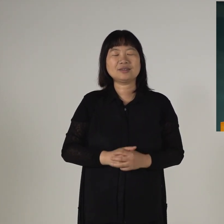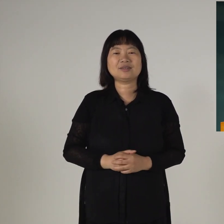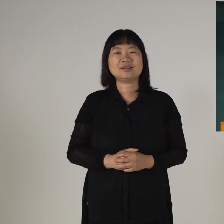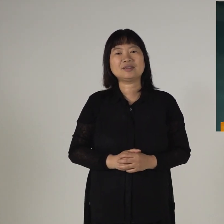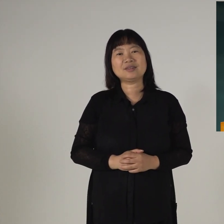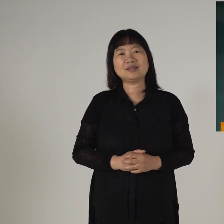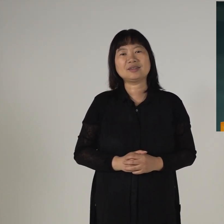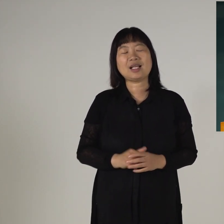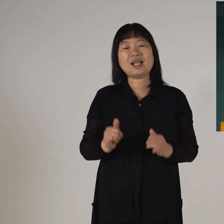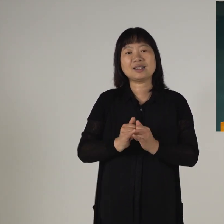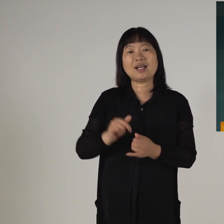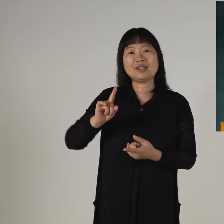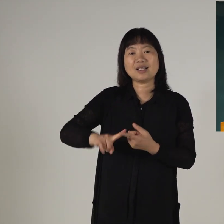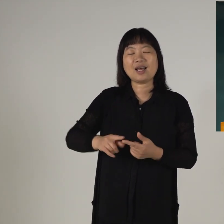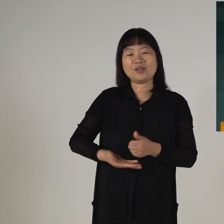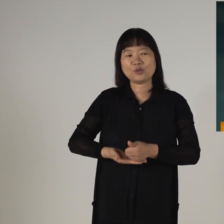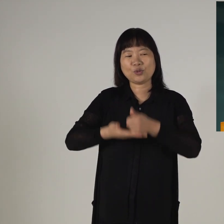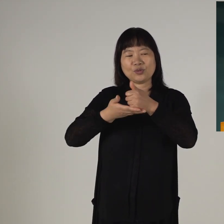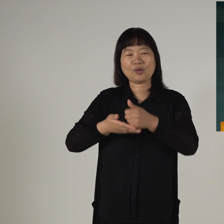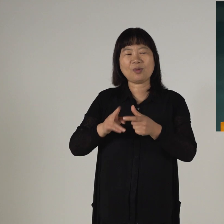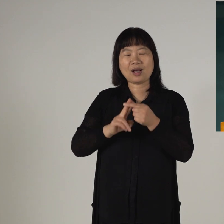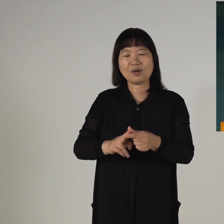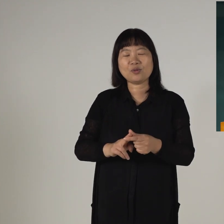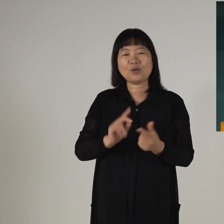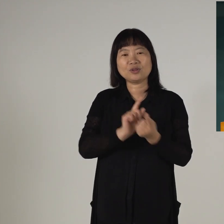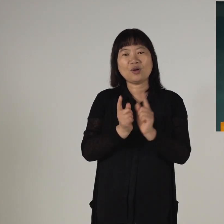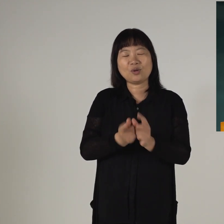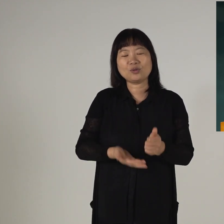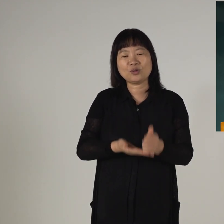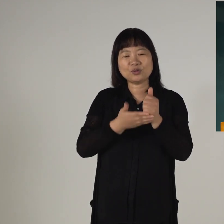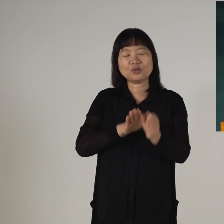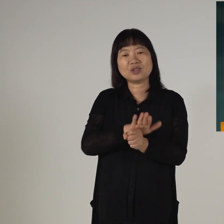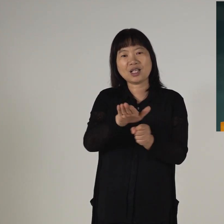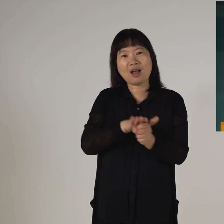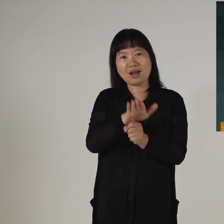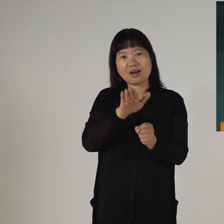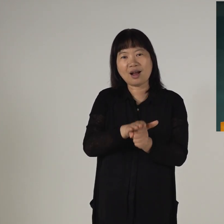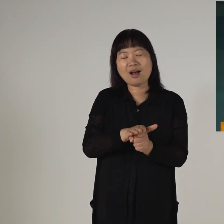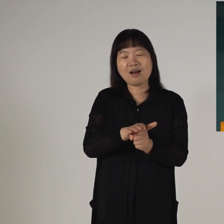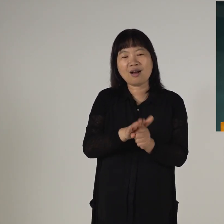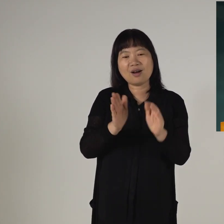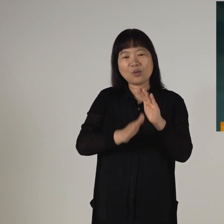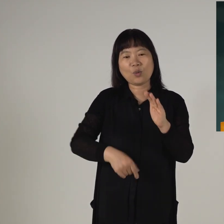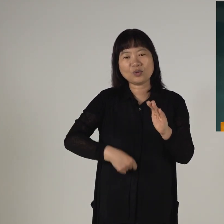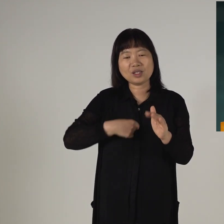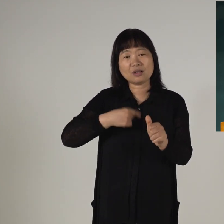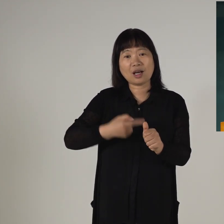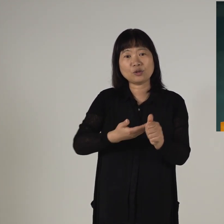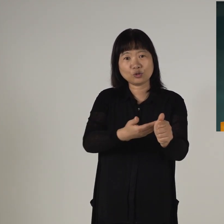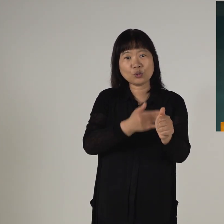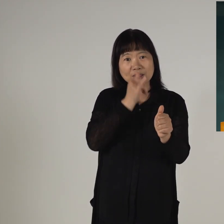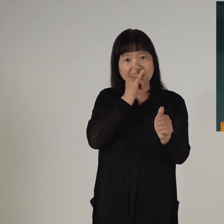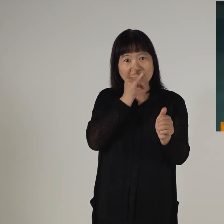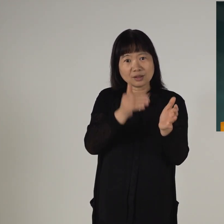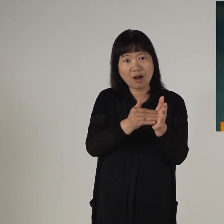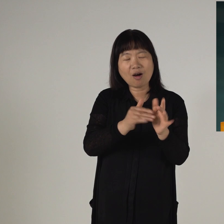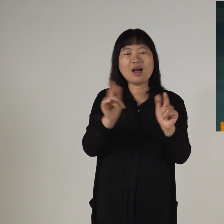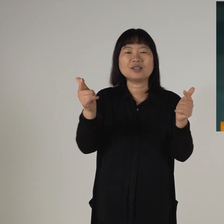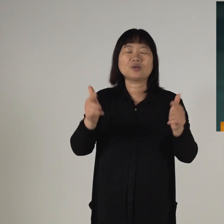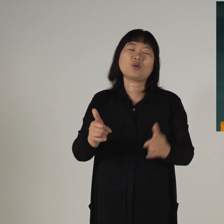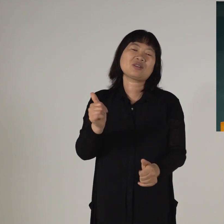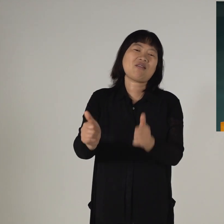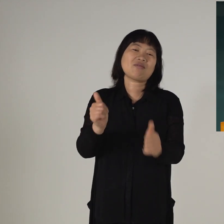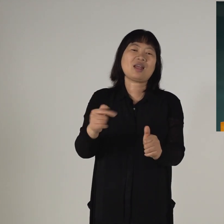인문학적으로 인간에 대한 존엄과 서로 존중과 사랑과 공익을 가르치는 것이 아니라